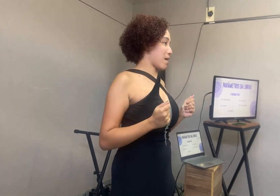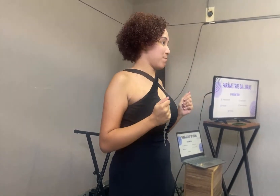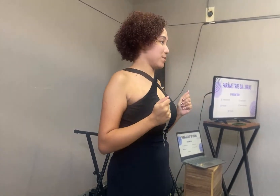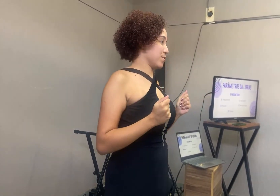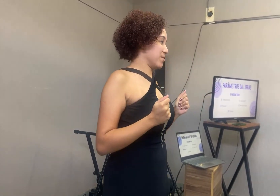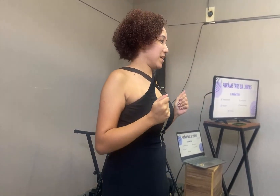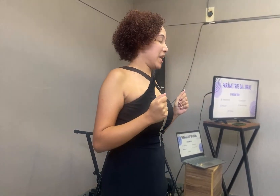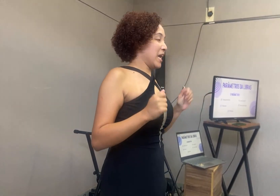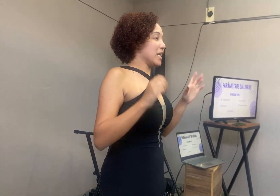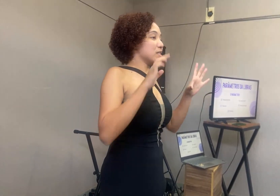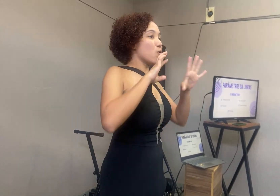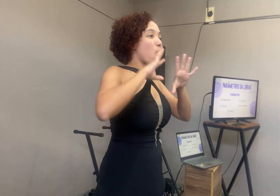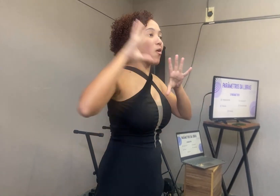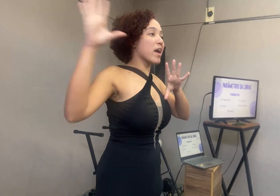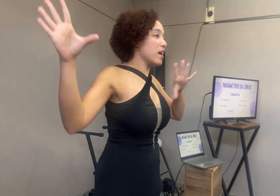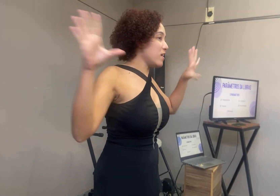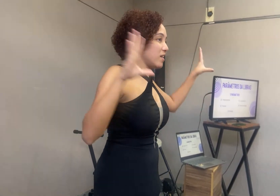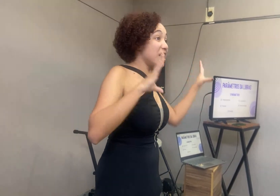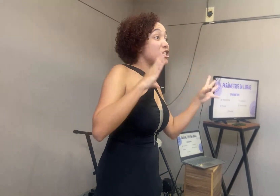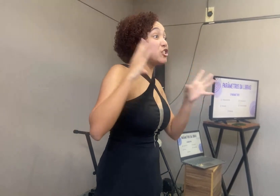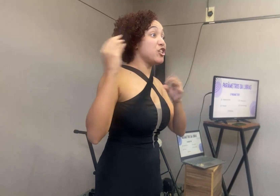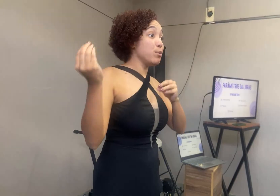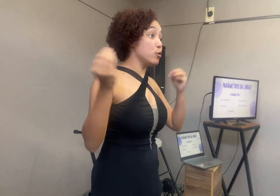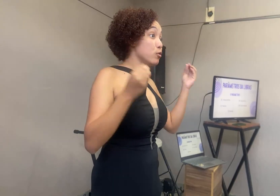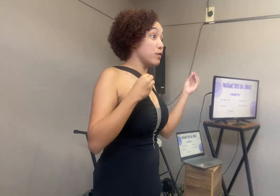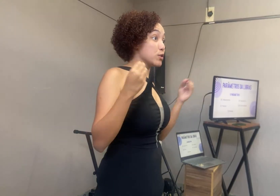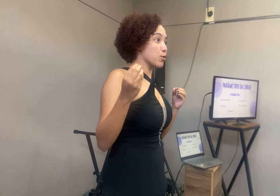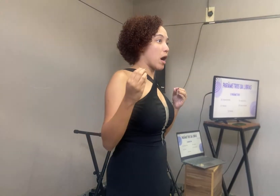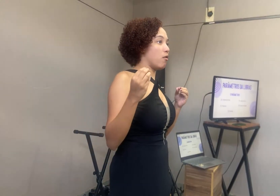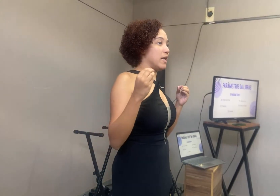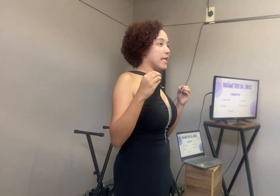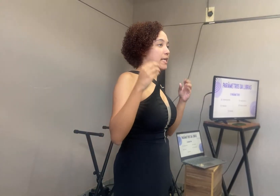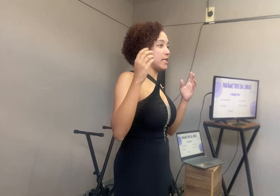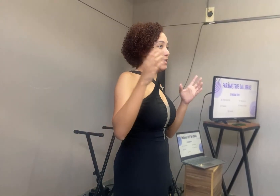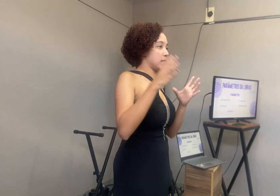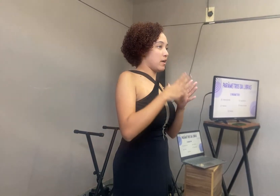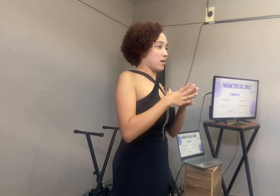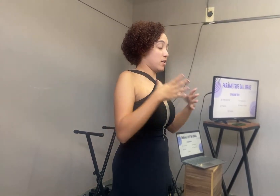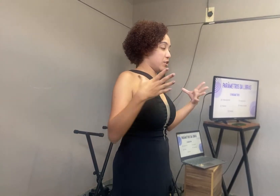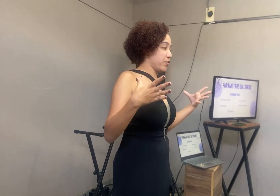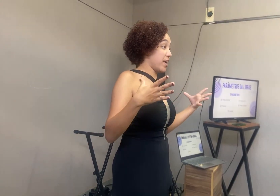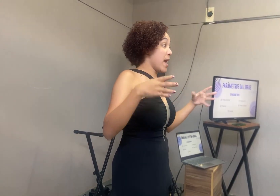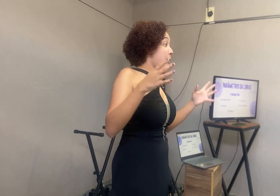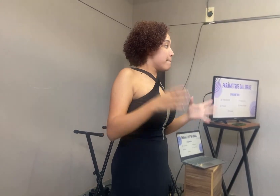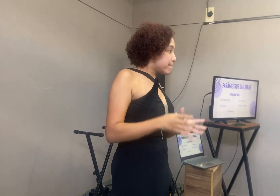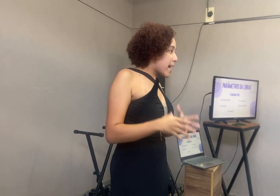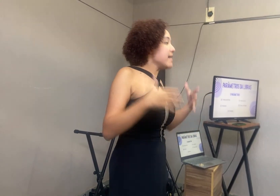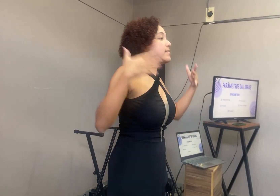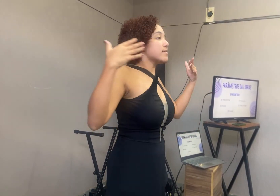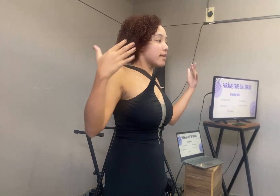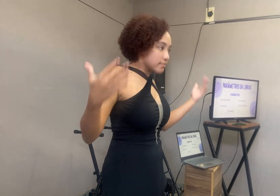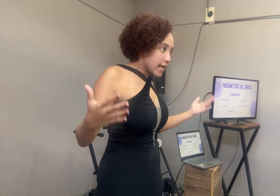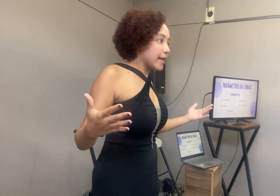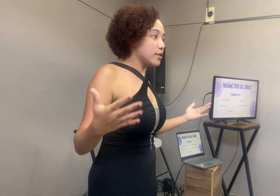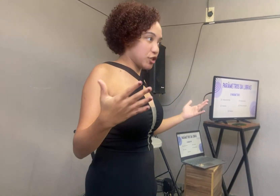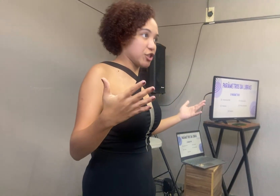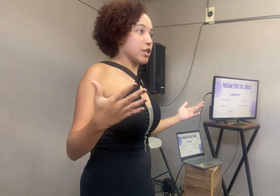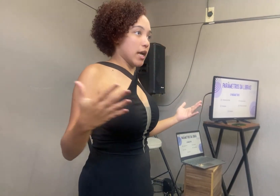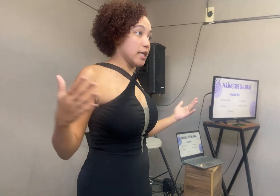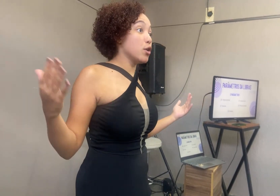rápido. Então, qualquer estímulo visual ali que estiver mais ascendente ali